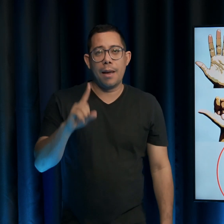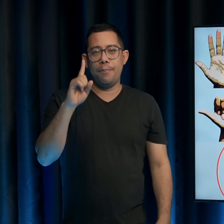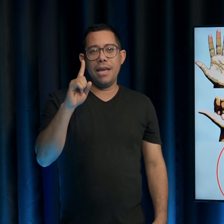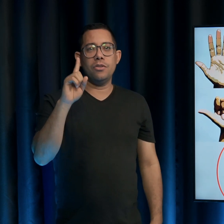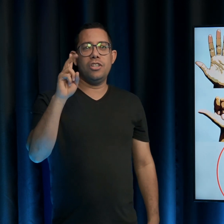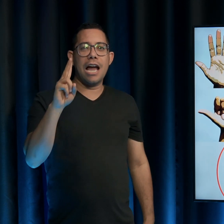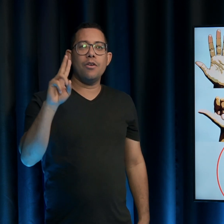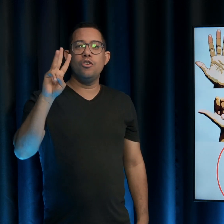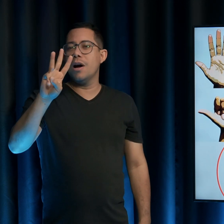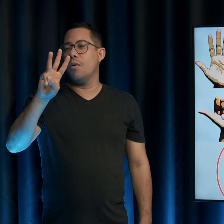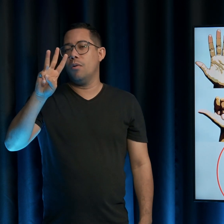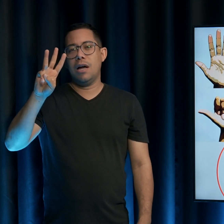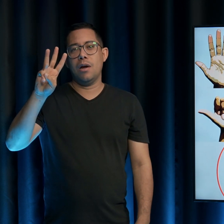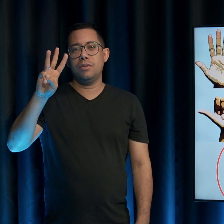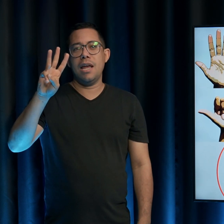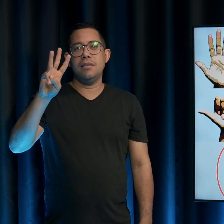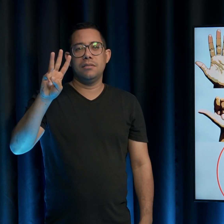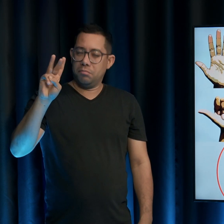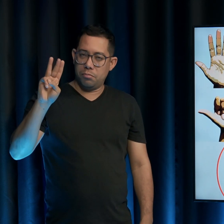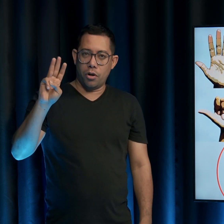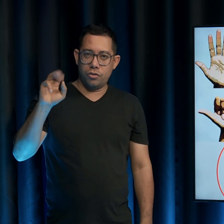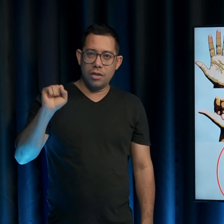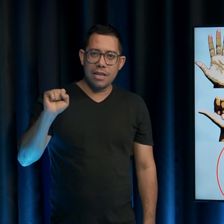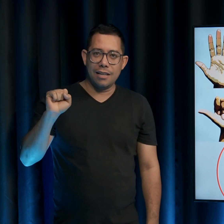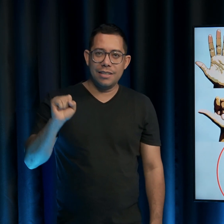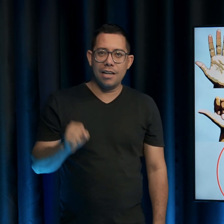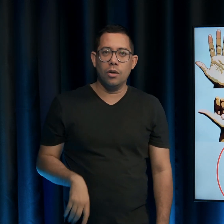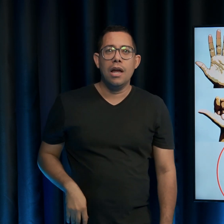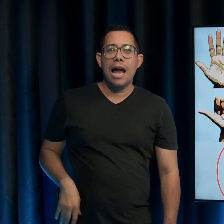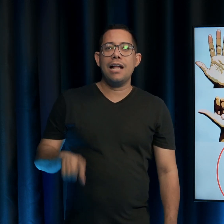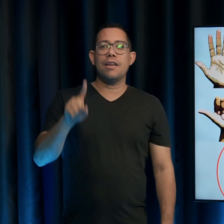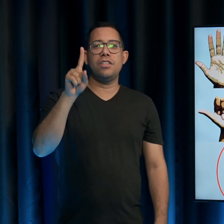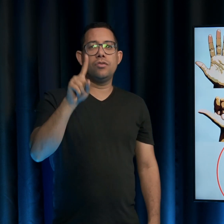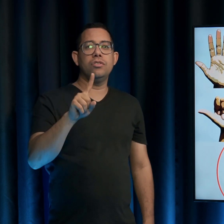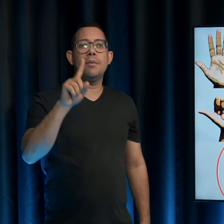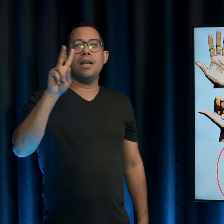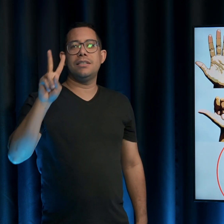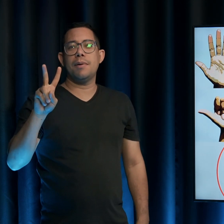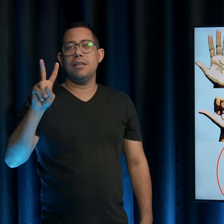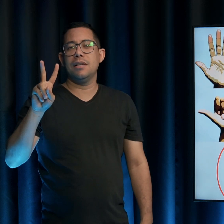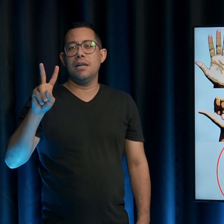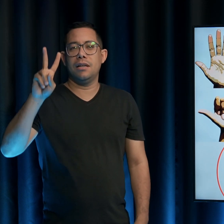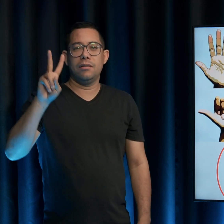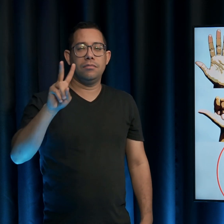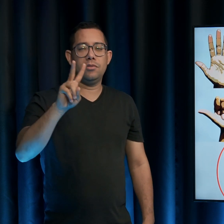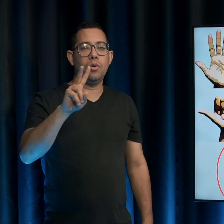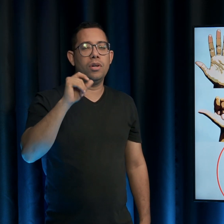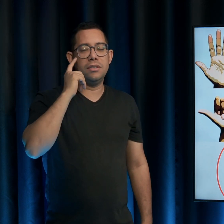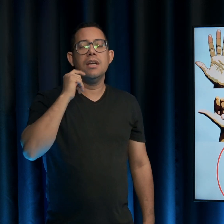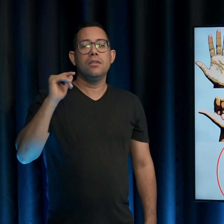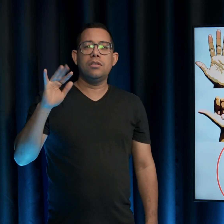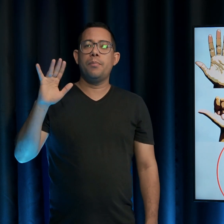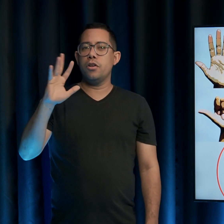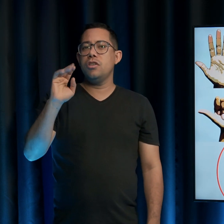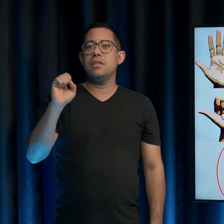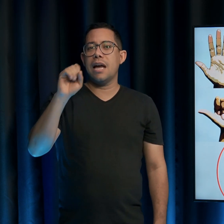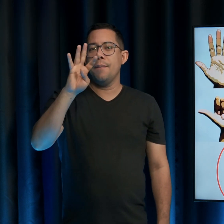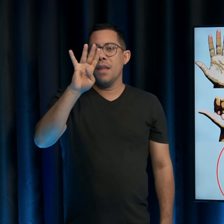Pedro, Tiago e João. Olha lá, o 3. Pode utilizar, certo? Ah, estava Jesus e a mulher samaritana. 2. Então, você pode utilizar